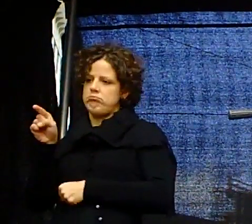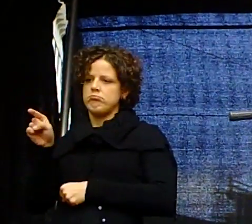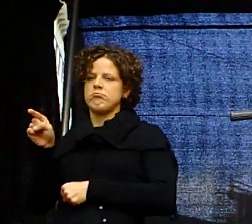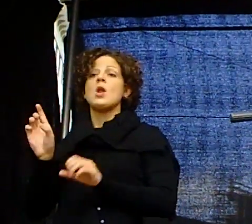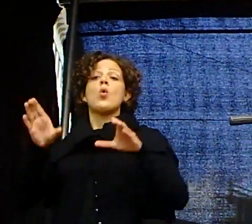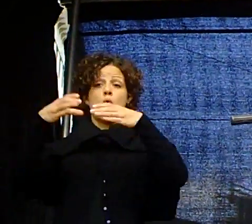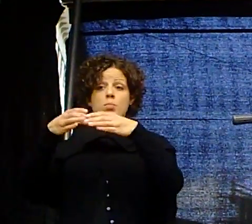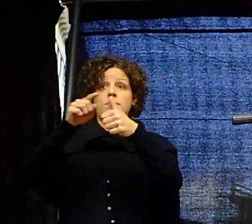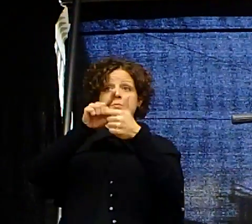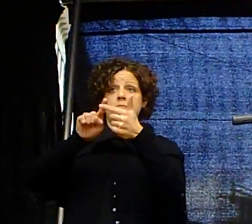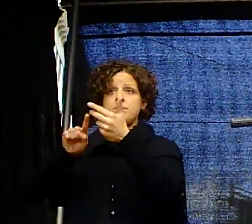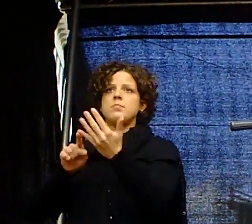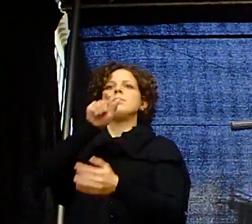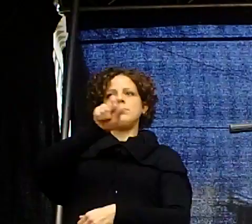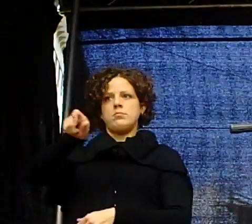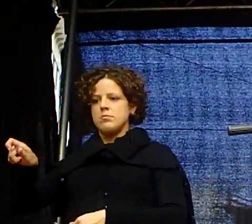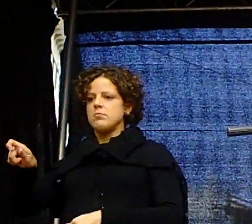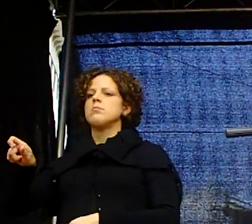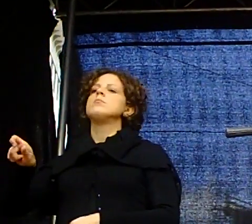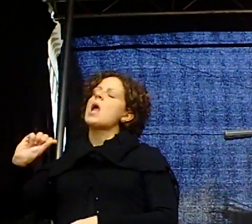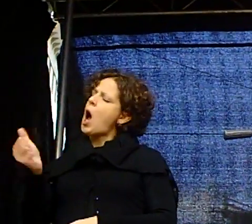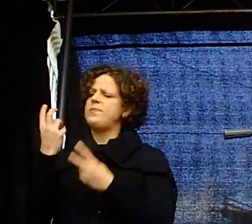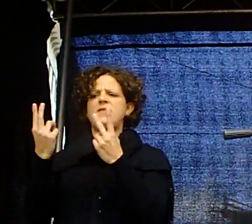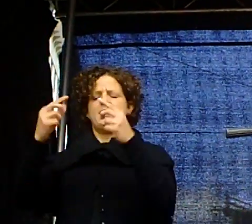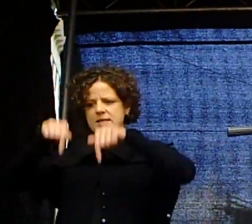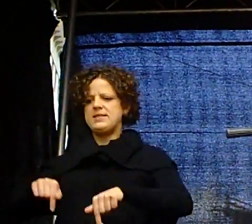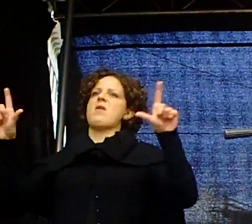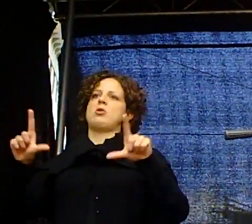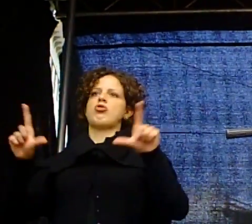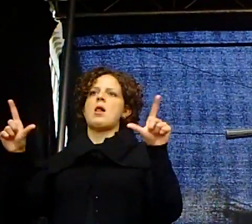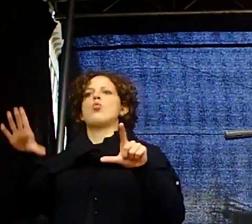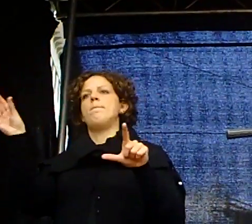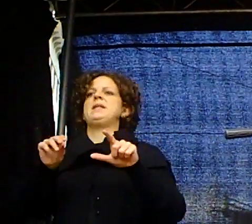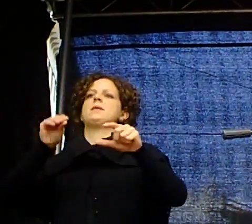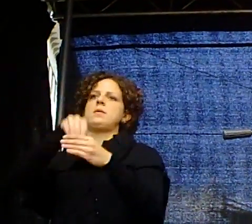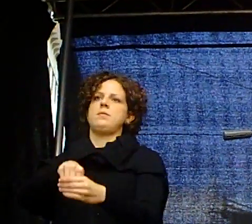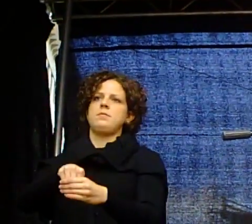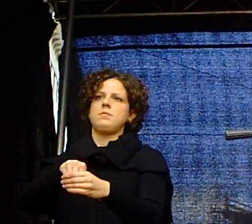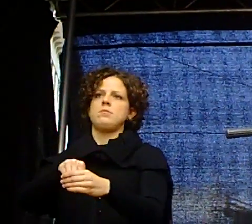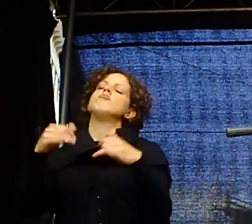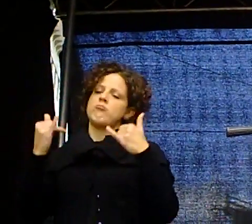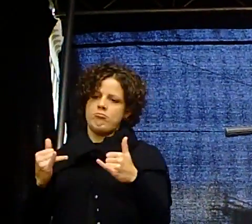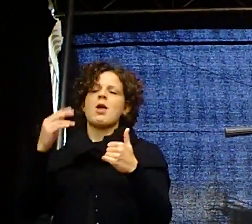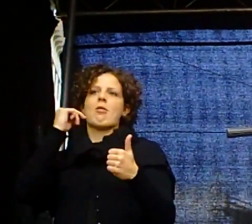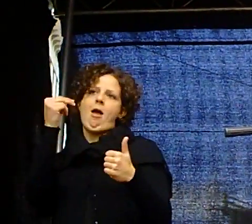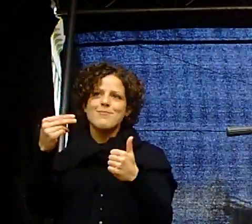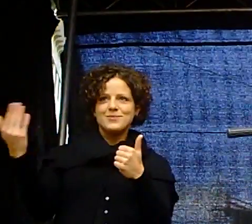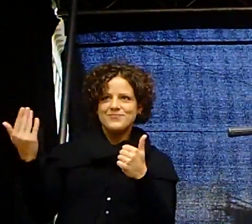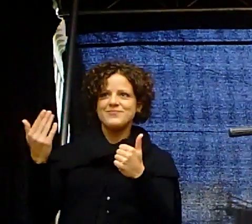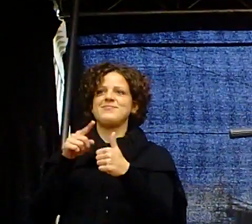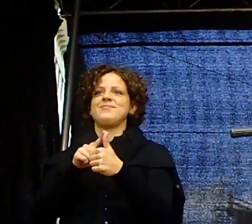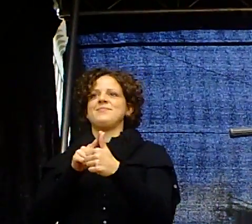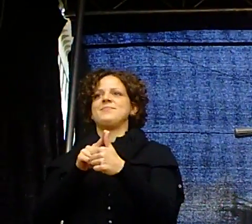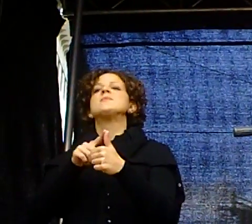verantwortlich zeichnen für diese grandiose Veranstaltung, gerne auch in diesem Rahmen von hier nennen. Allen voran